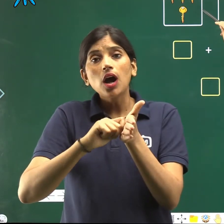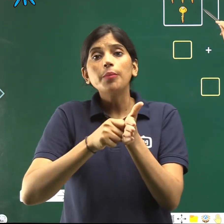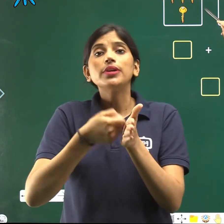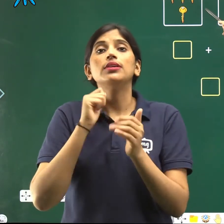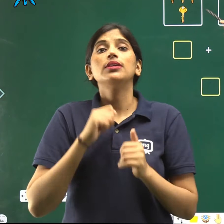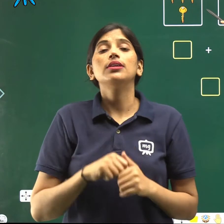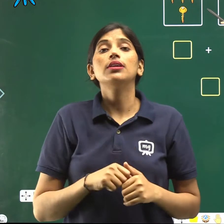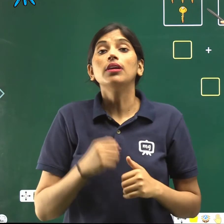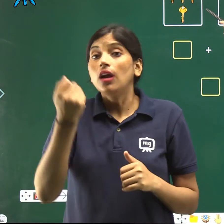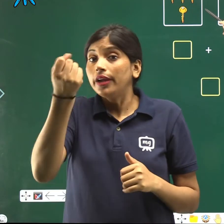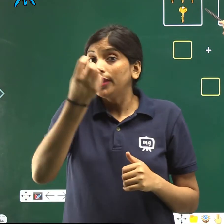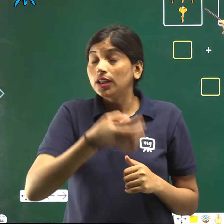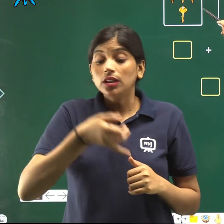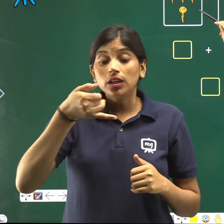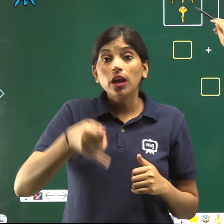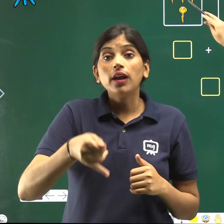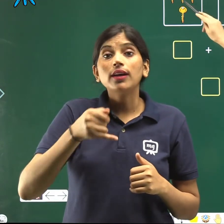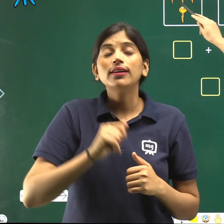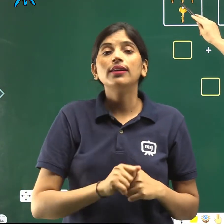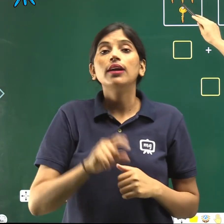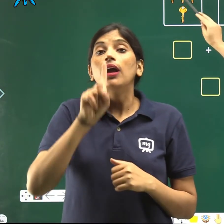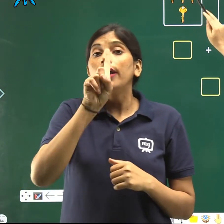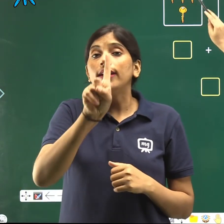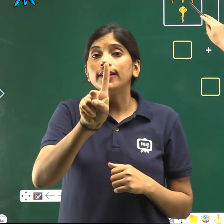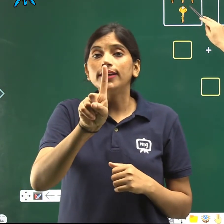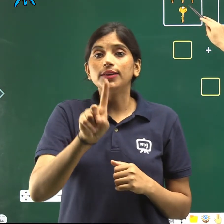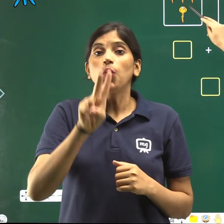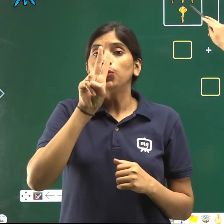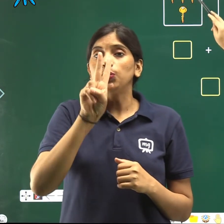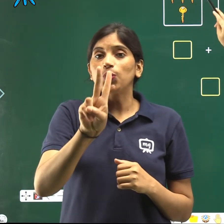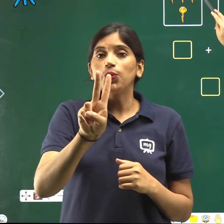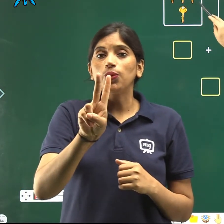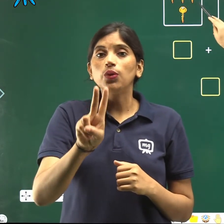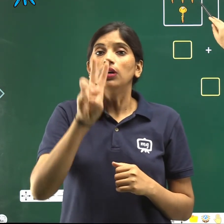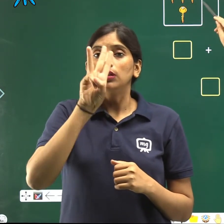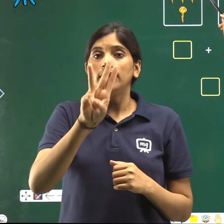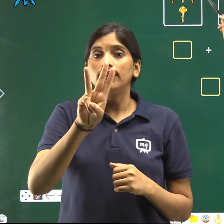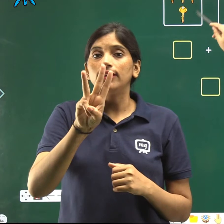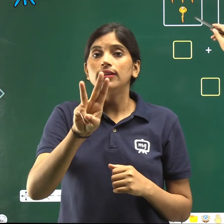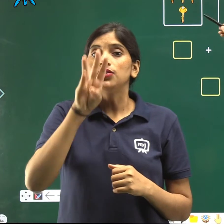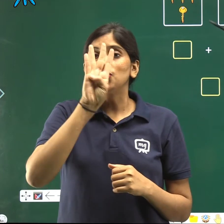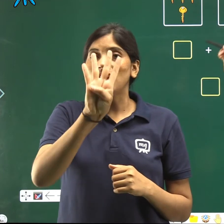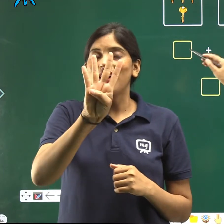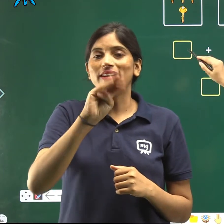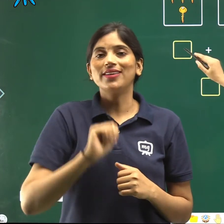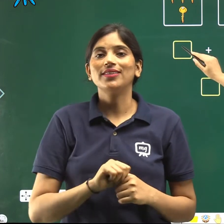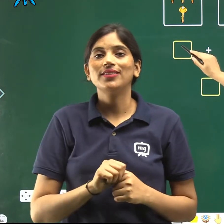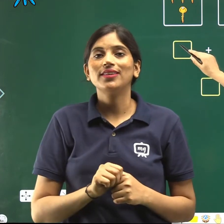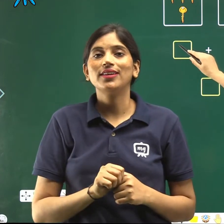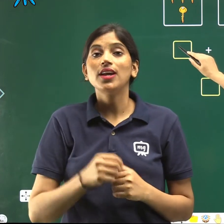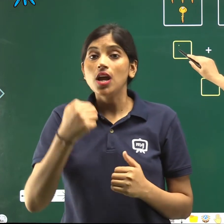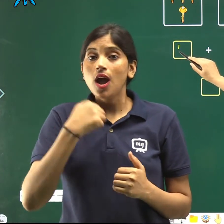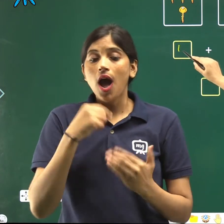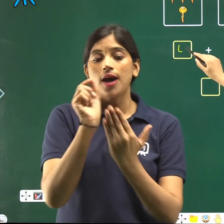चाबी। कितनी है? 1, 2, 3, 4।